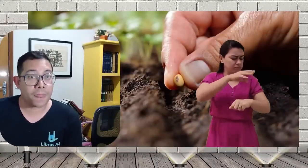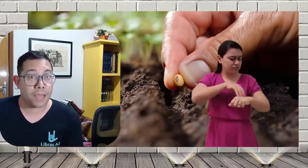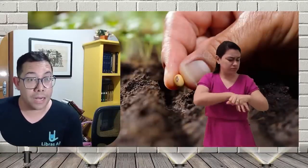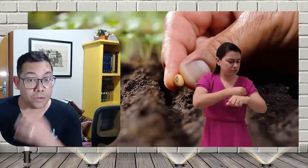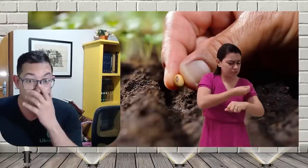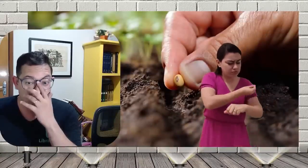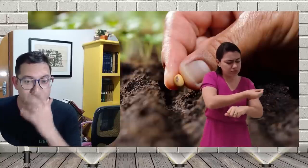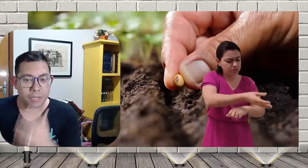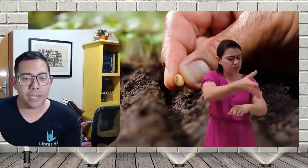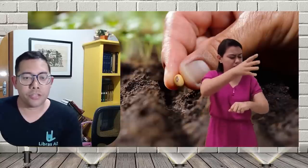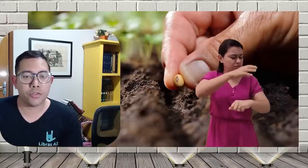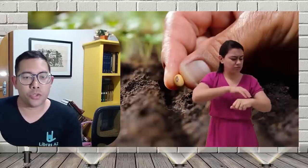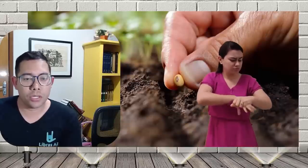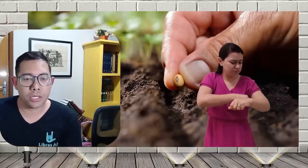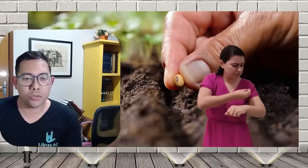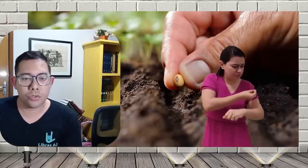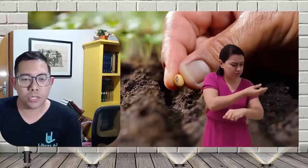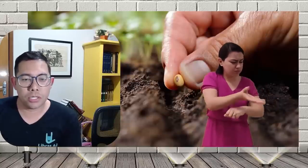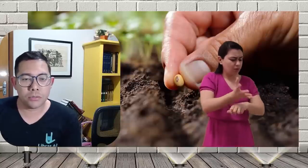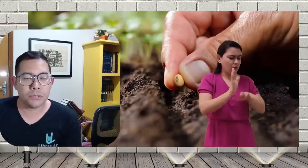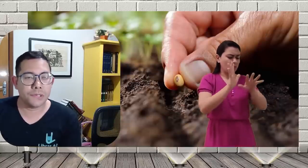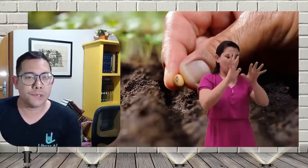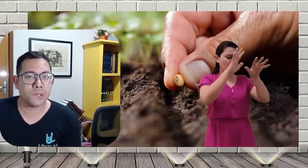Olha lá, ó, jogou a semente, foi jogando, jogando.